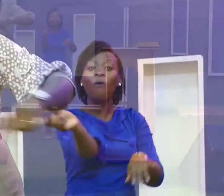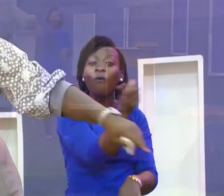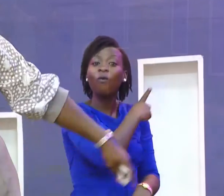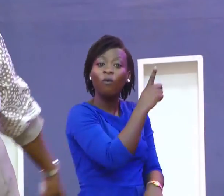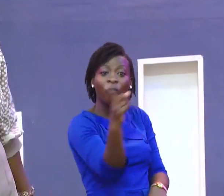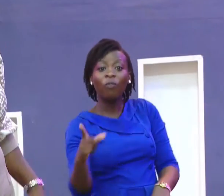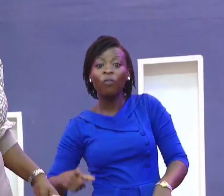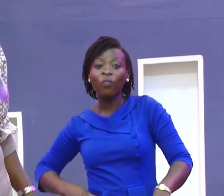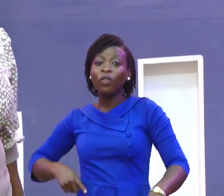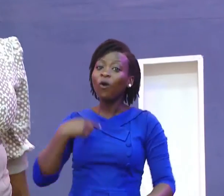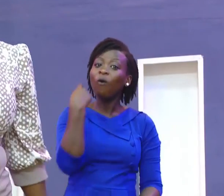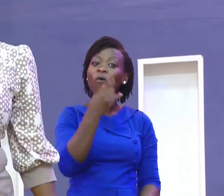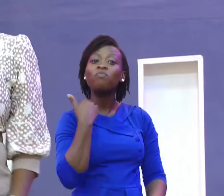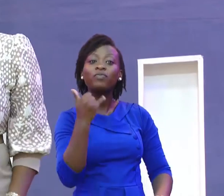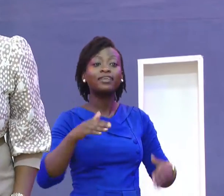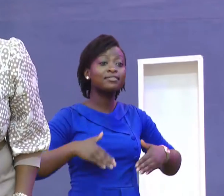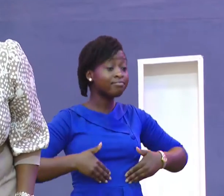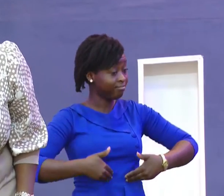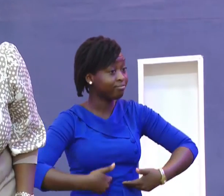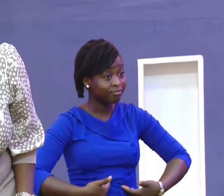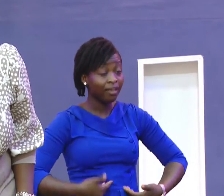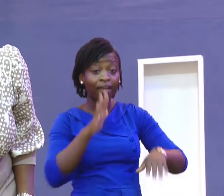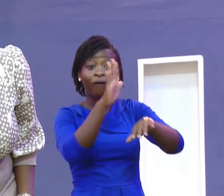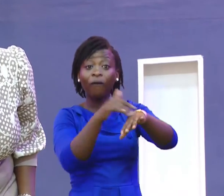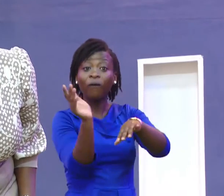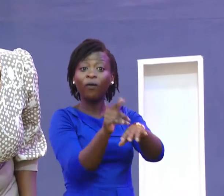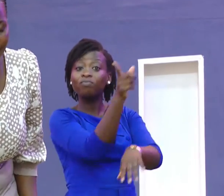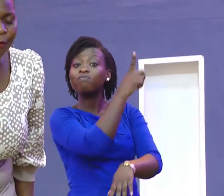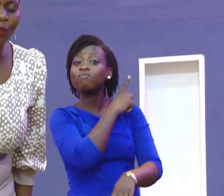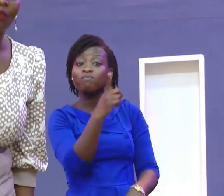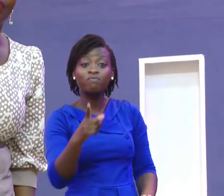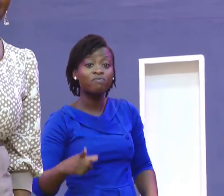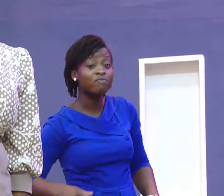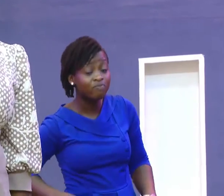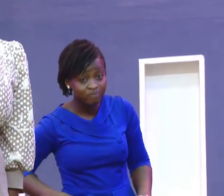Hakoye muite nawe Atawana muite nawe